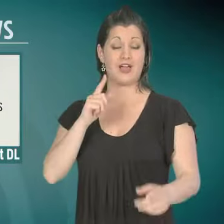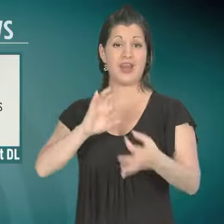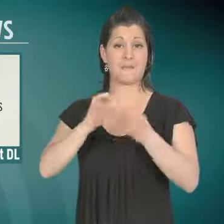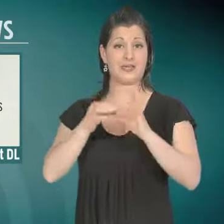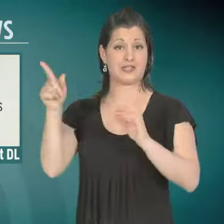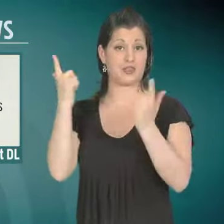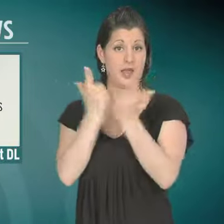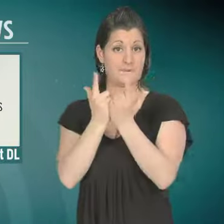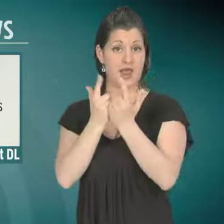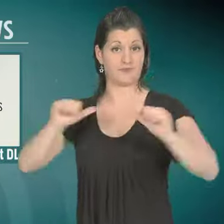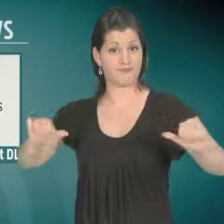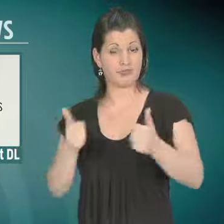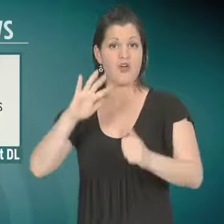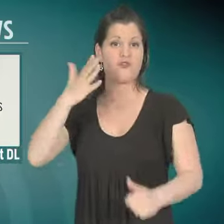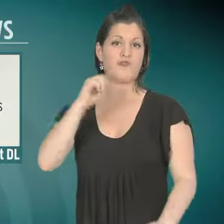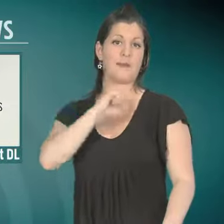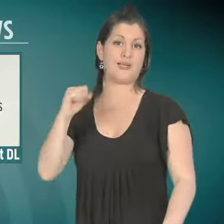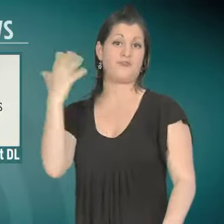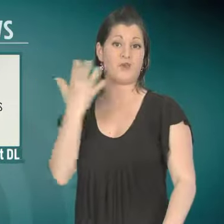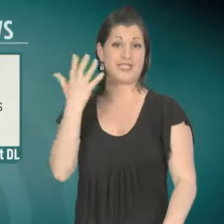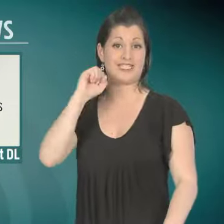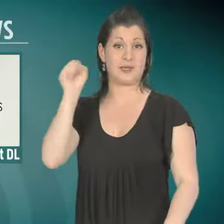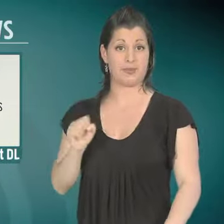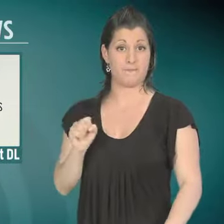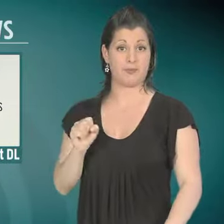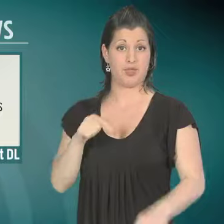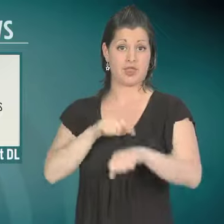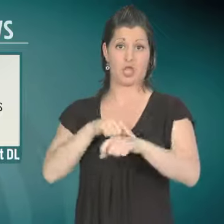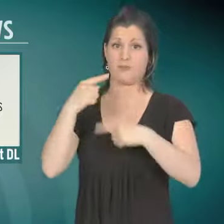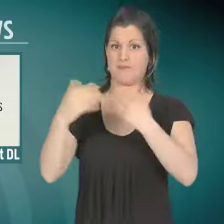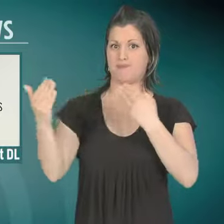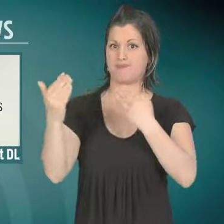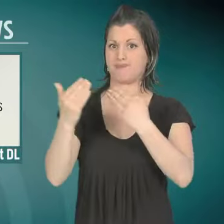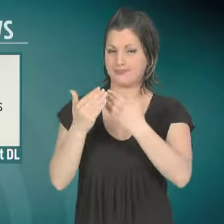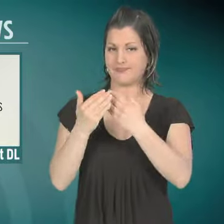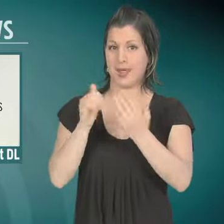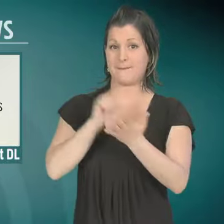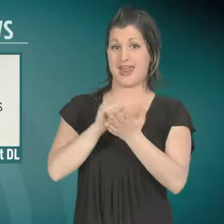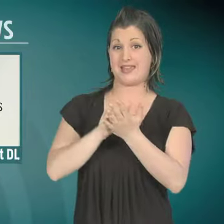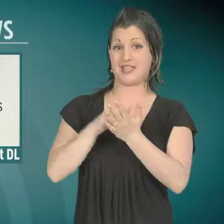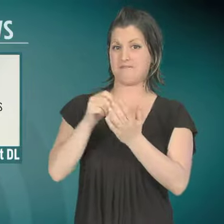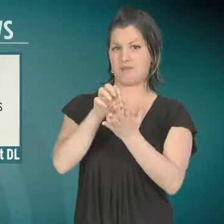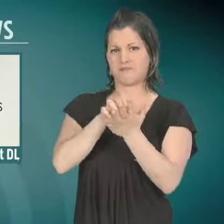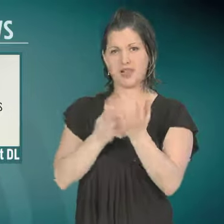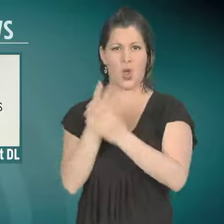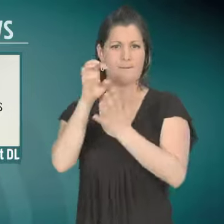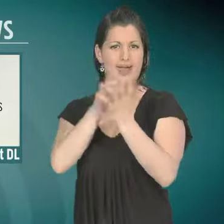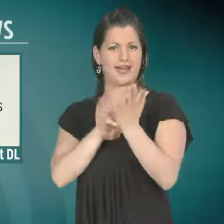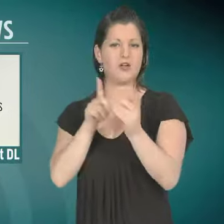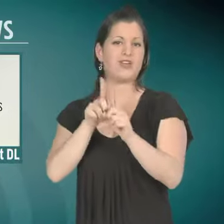Die Deaflympics vom 5. bis 15. September 2009 in Taipeh rücken immer näher. In den Medien